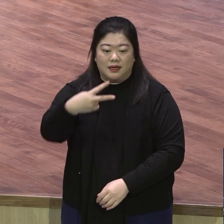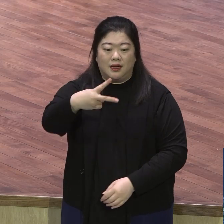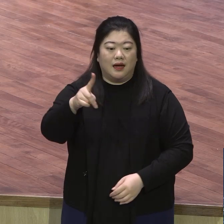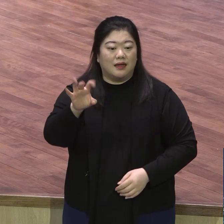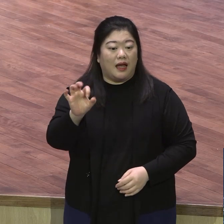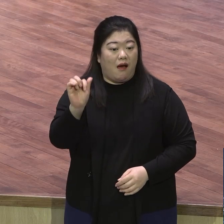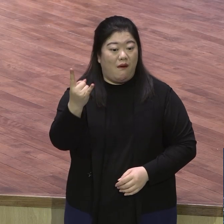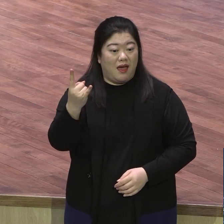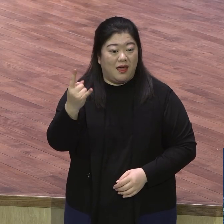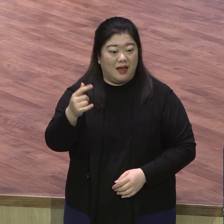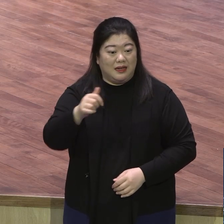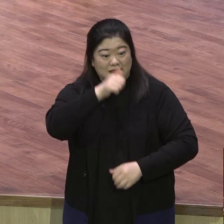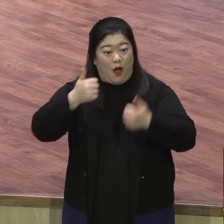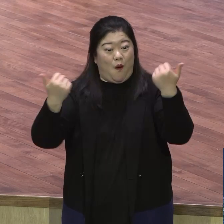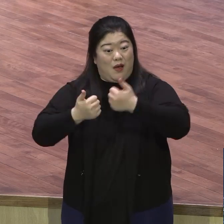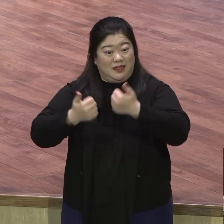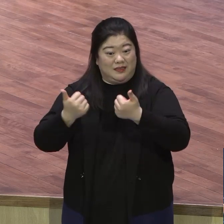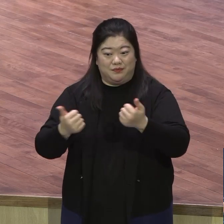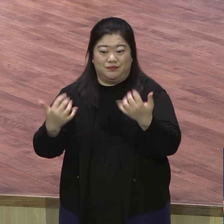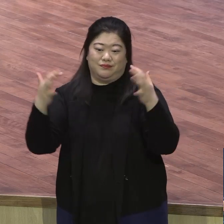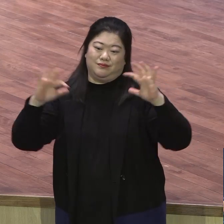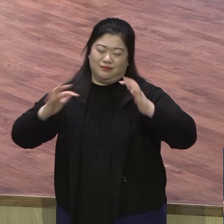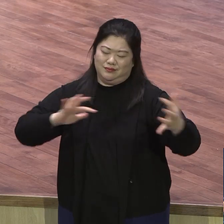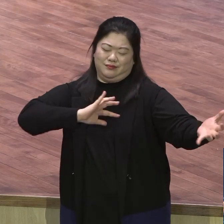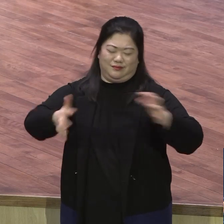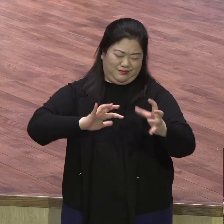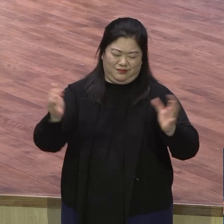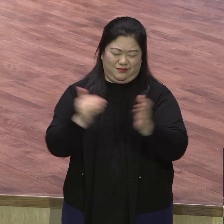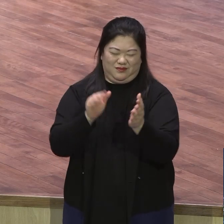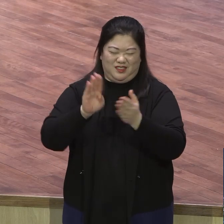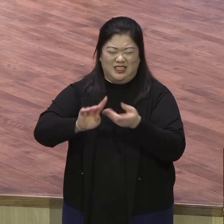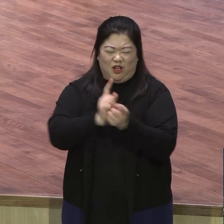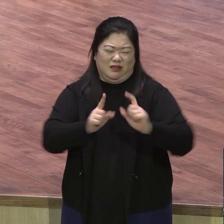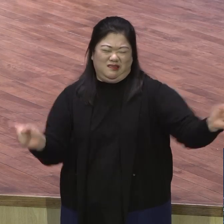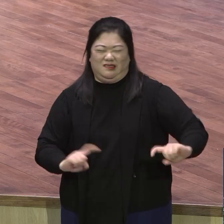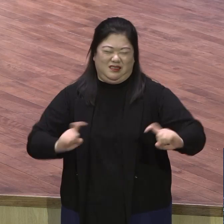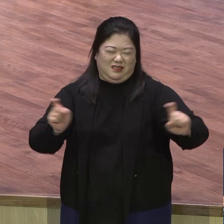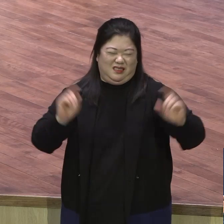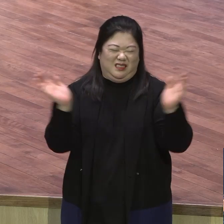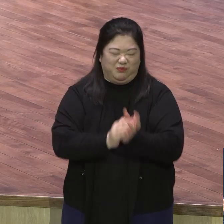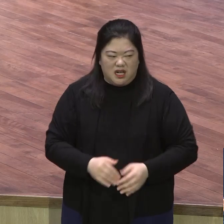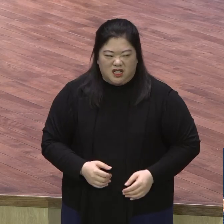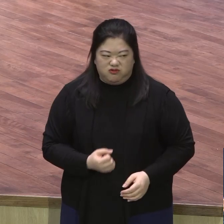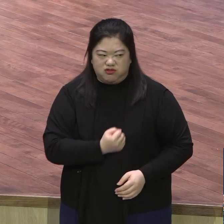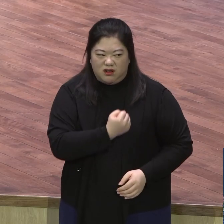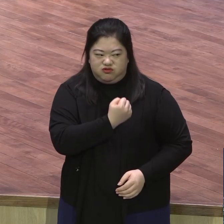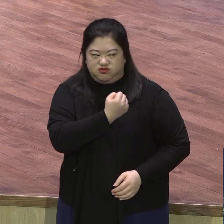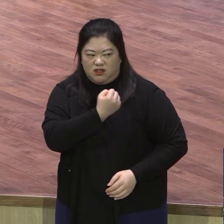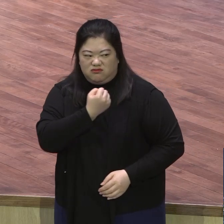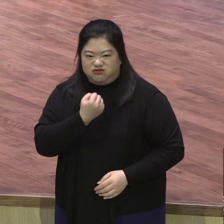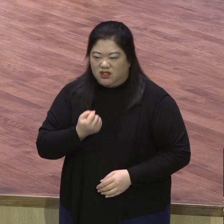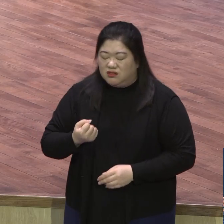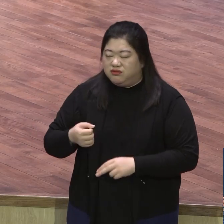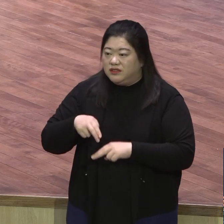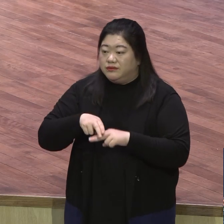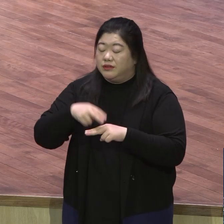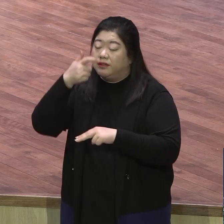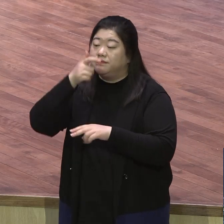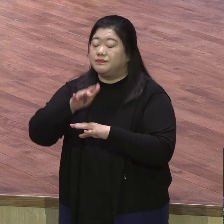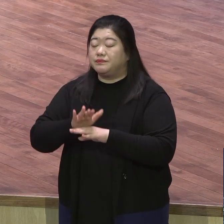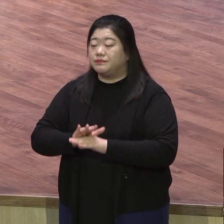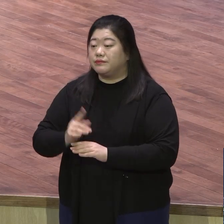예배 되겠어요. 딱 예배 실패하지요. 예배 실패하면 어떻게 된다고요? 인본주의로 나가지요.